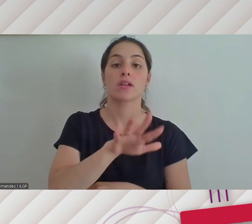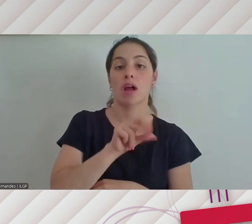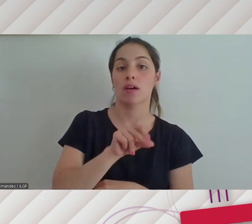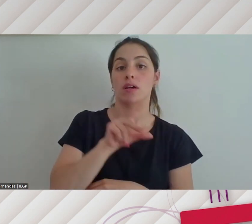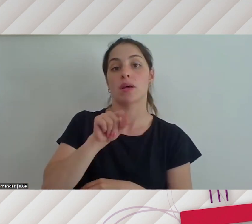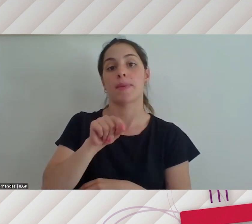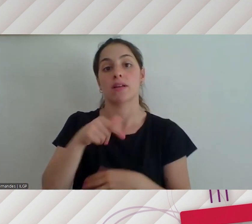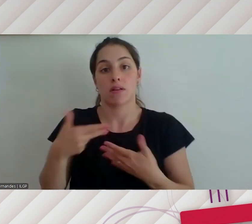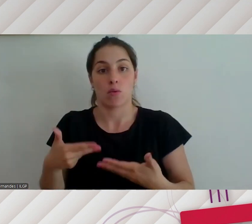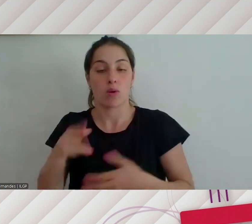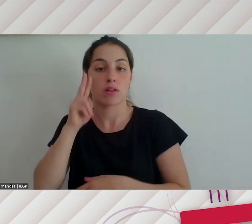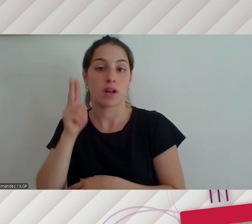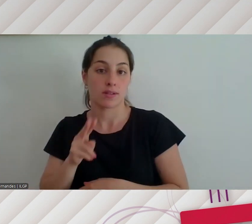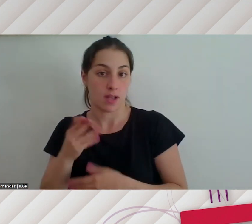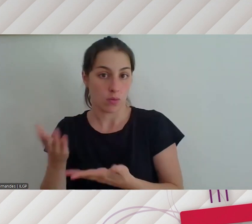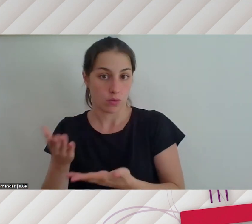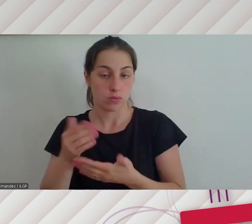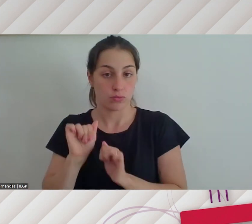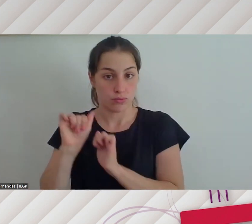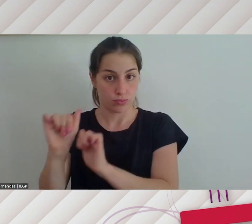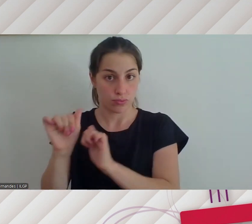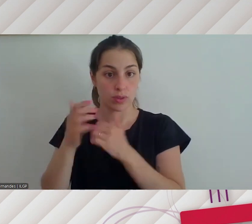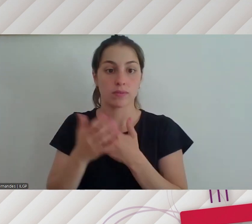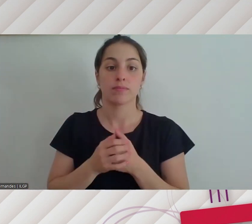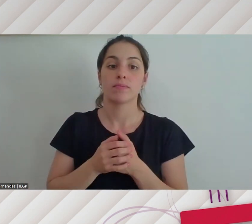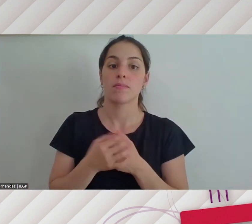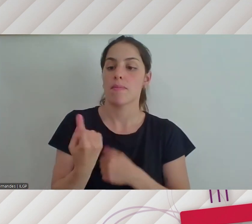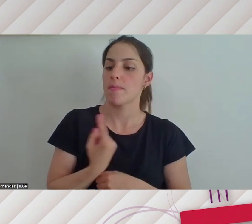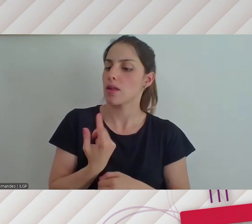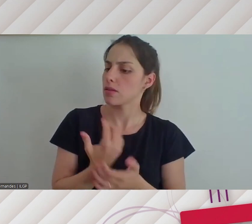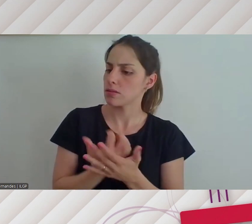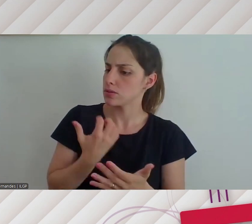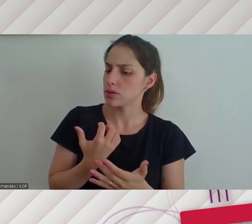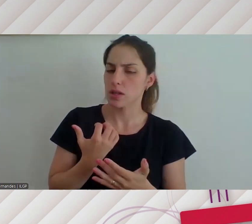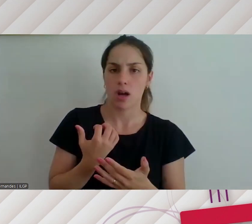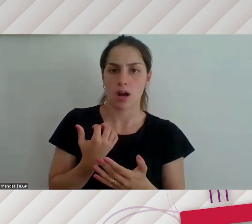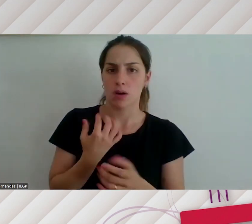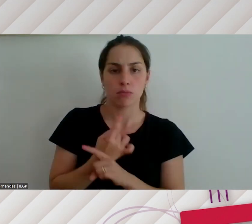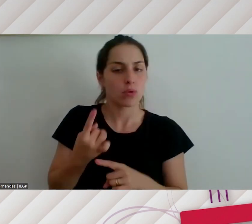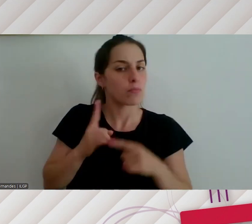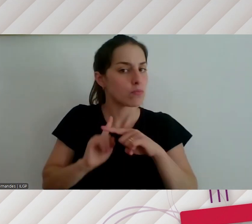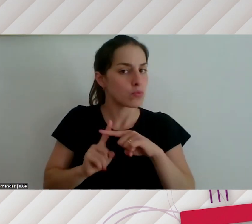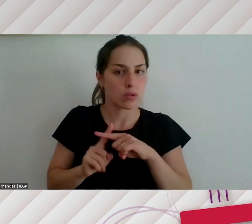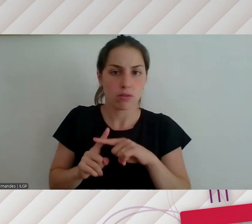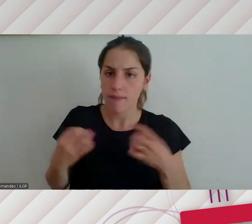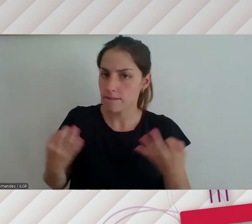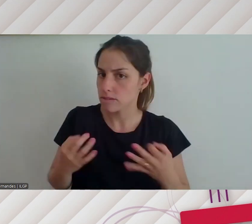pode deixar de ser sublinhada como muito positivo.